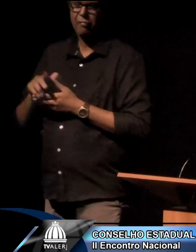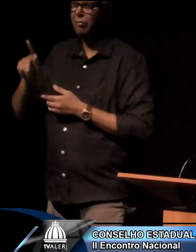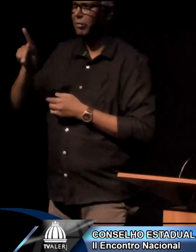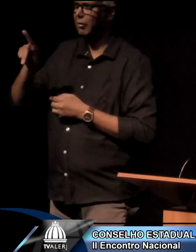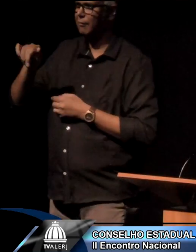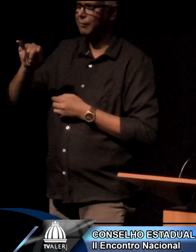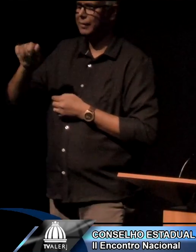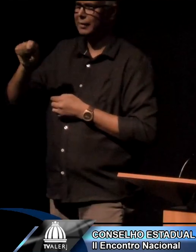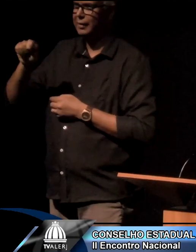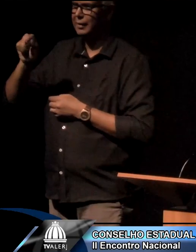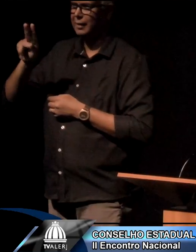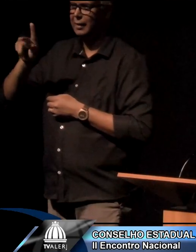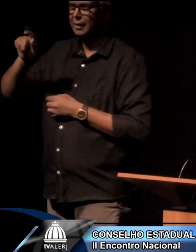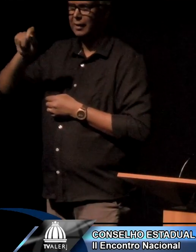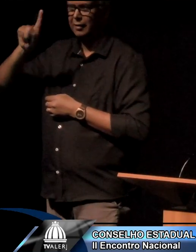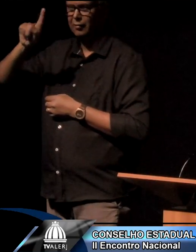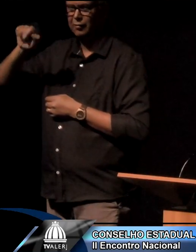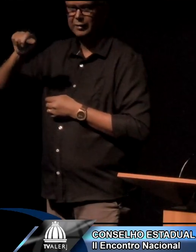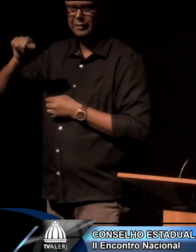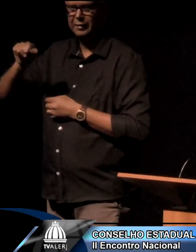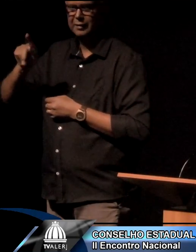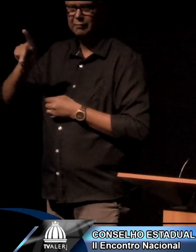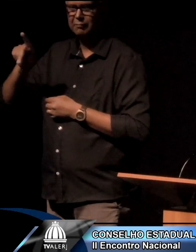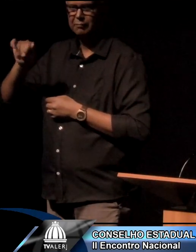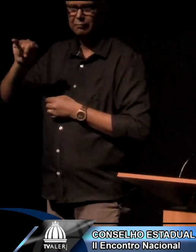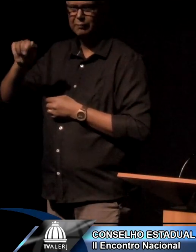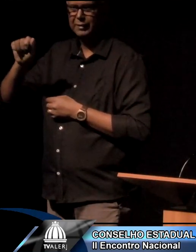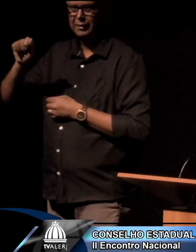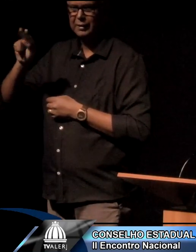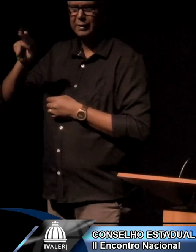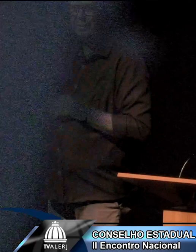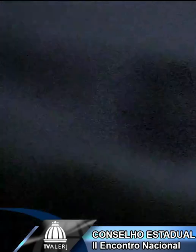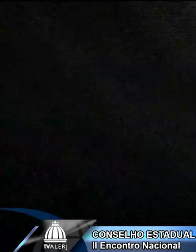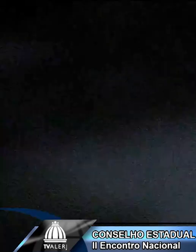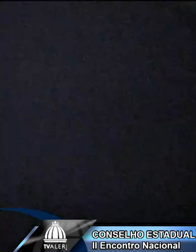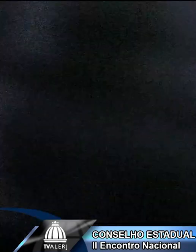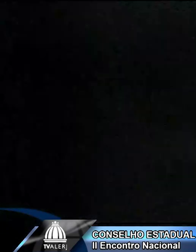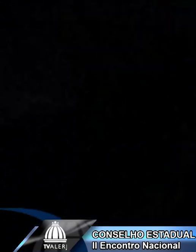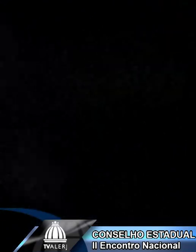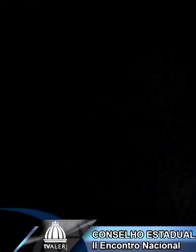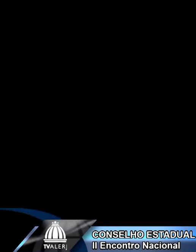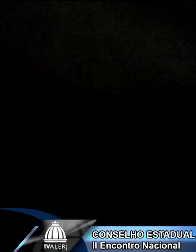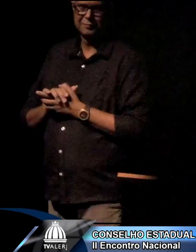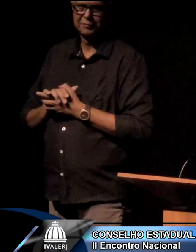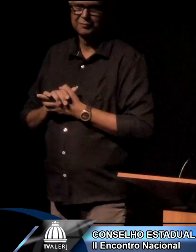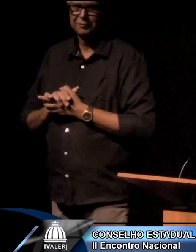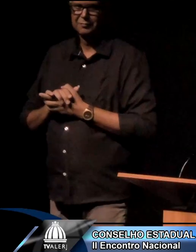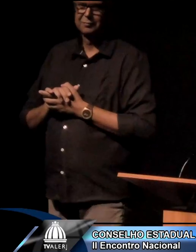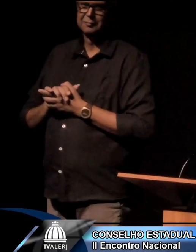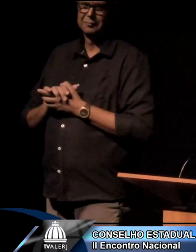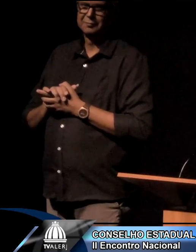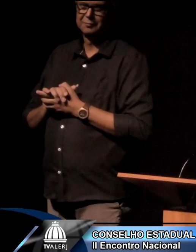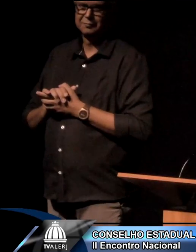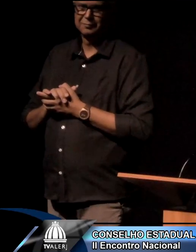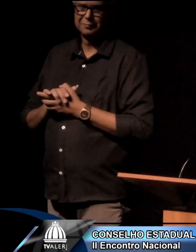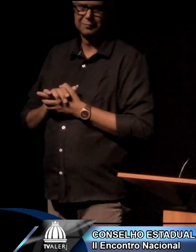depois do da Alagoas Mas vamos lá Piauí